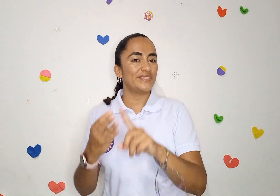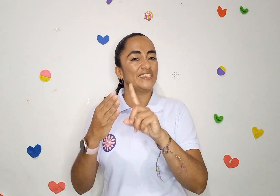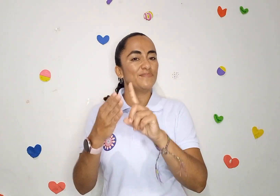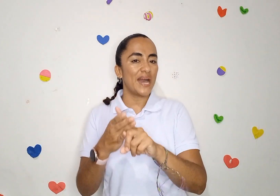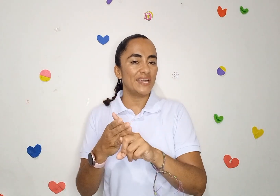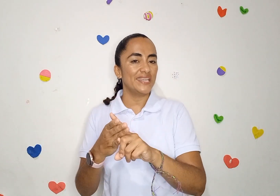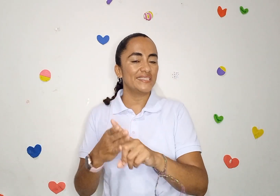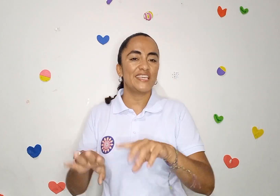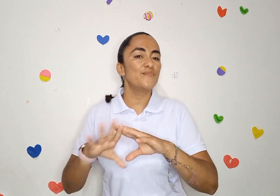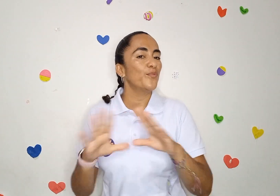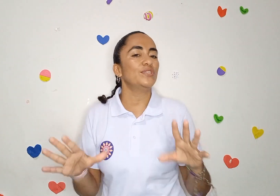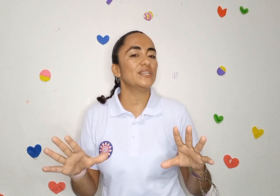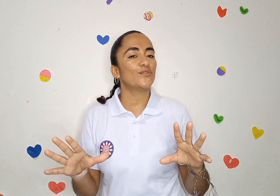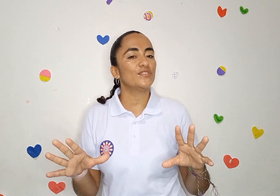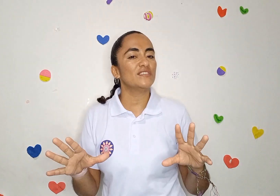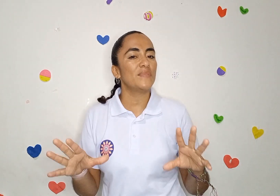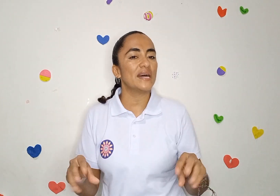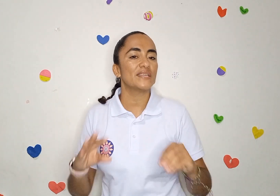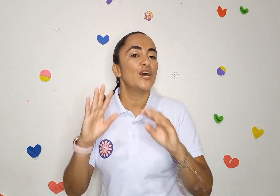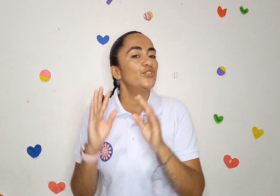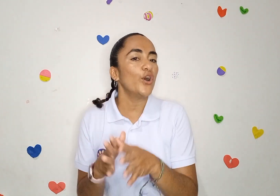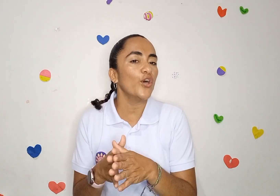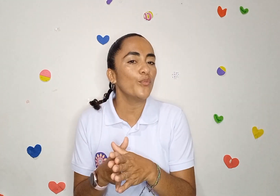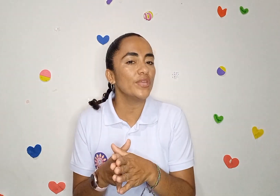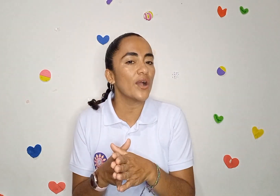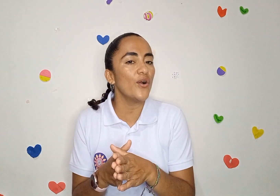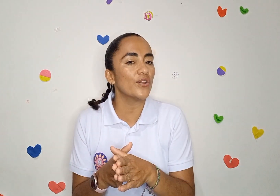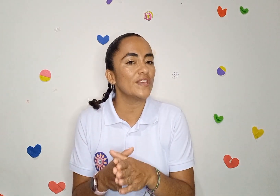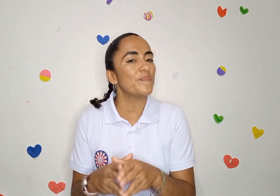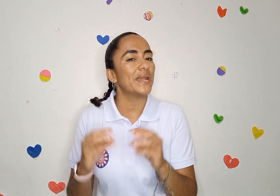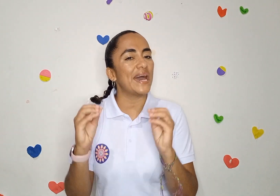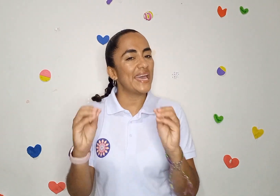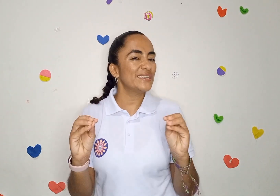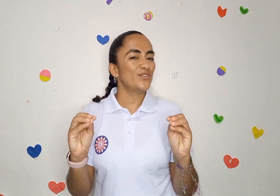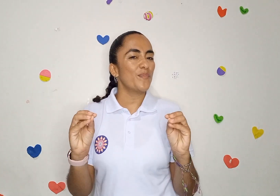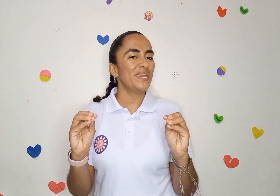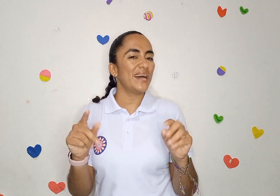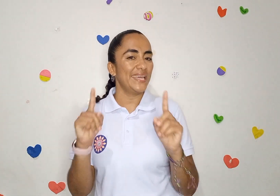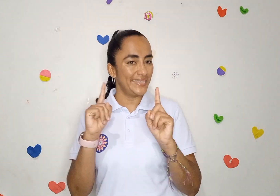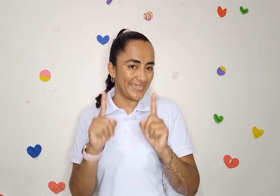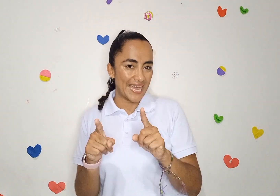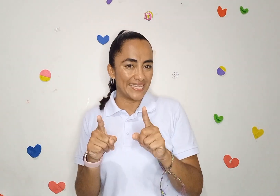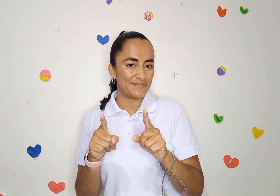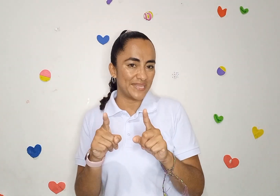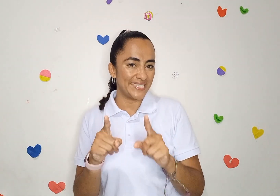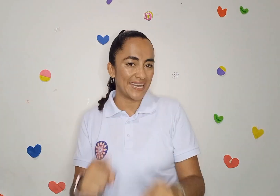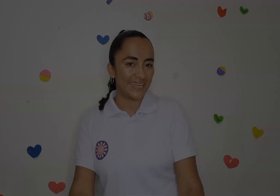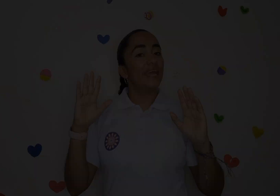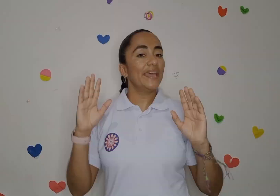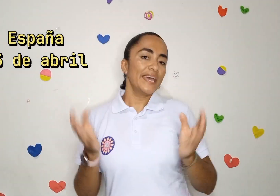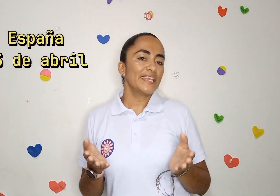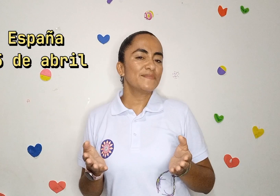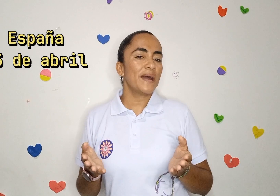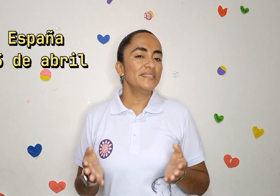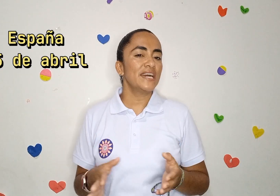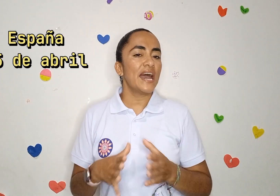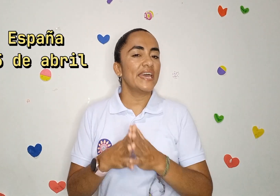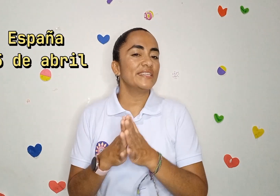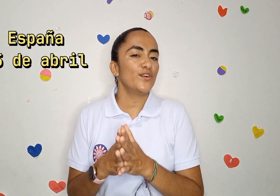dulces, bailes y muchas cosas más, todo muy acorde para este homenaje tan especial. En España, este